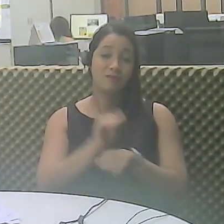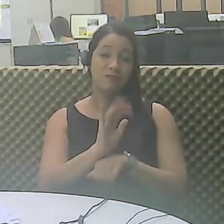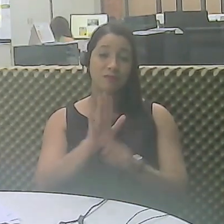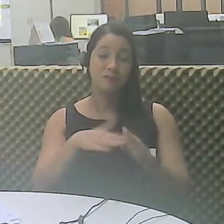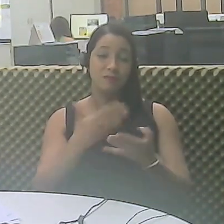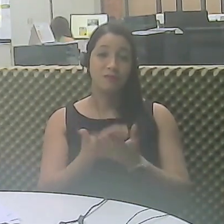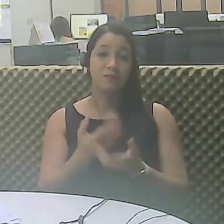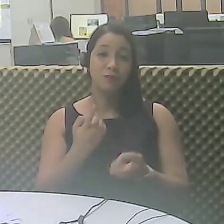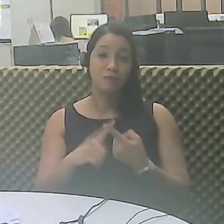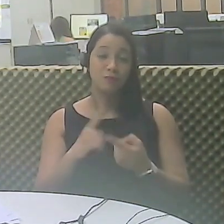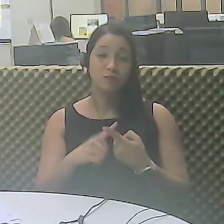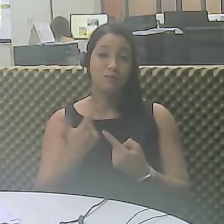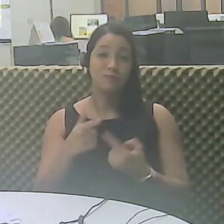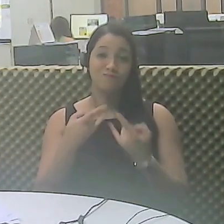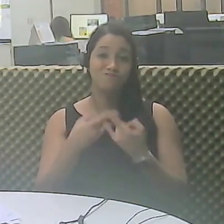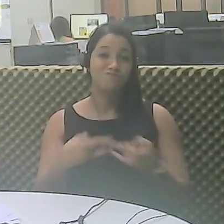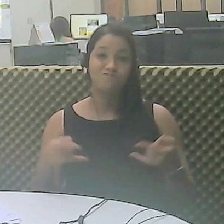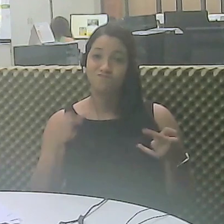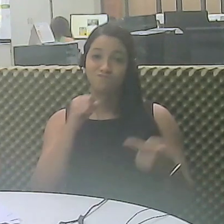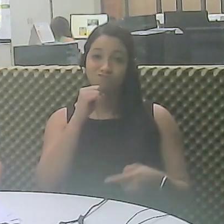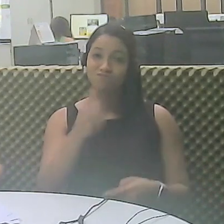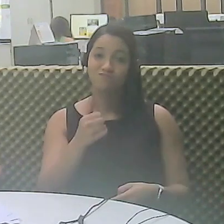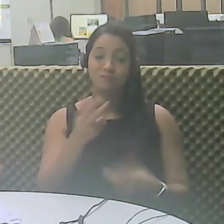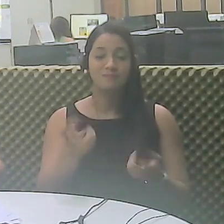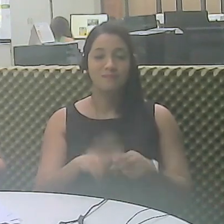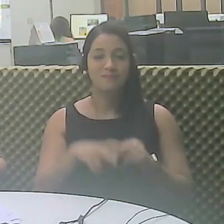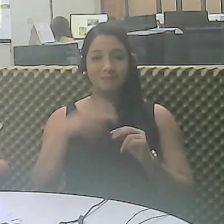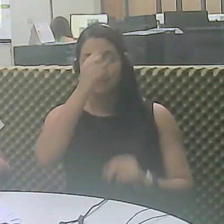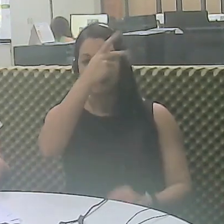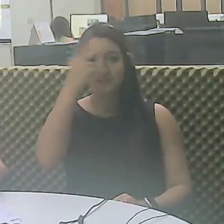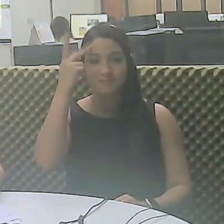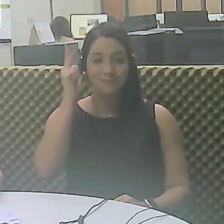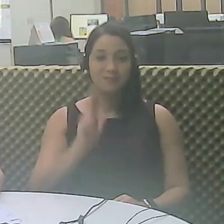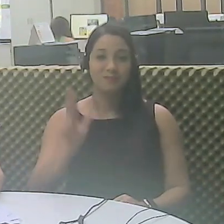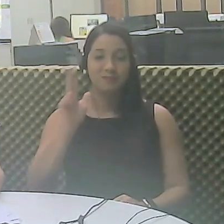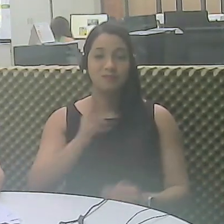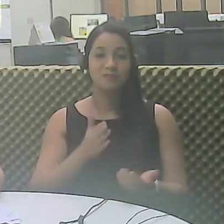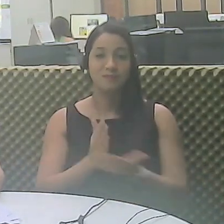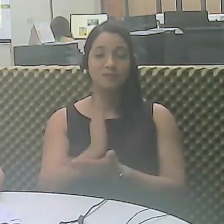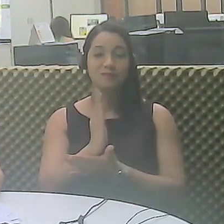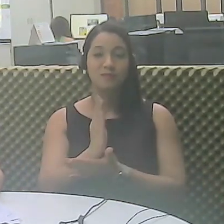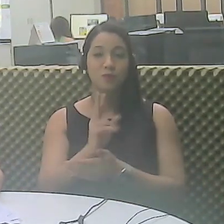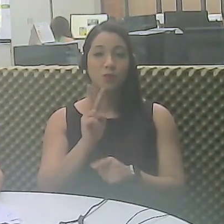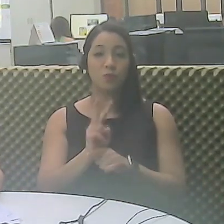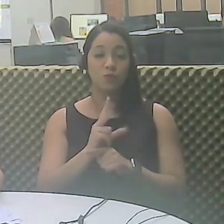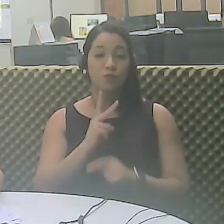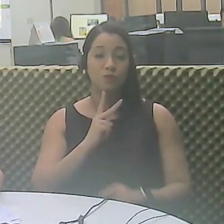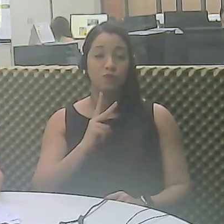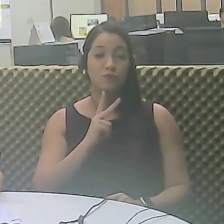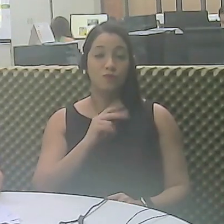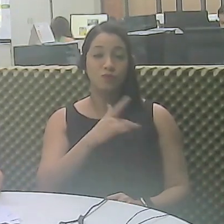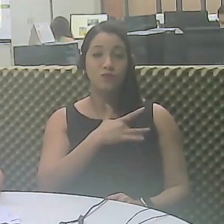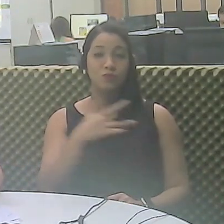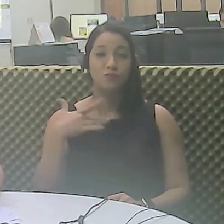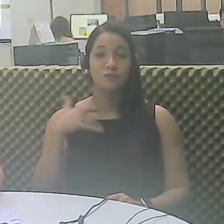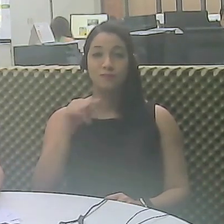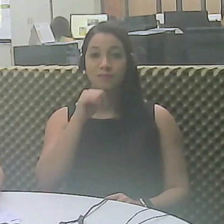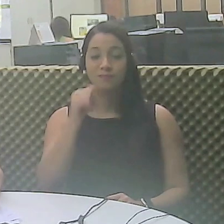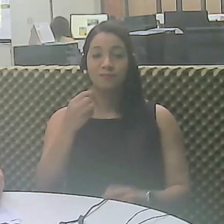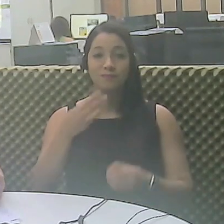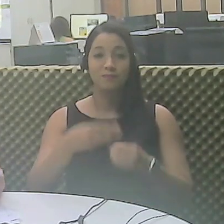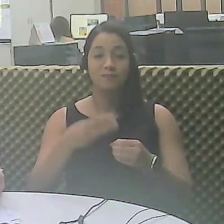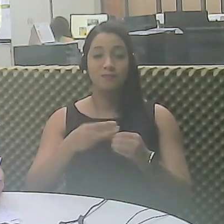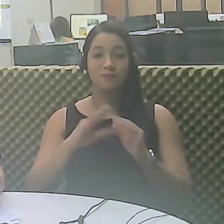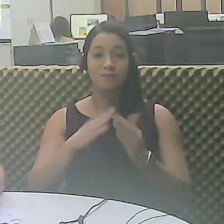na escola, ela falta aula por não ter absorvente. Por isso, a prefeitura lançou o programa Cuidado Íntimo, que promove a saúde menstrual a alunas da rede